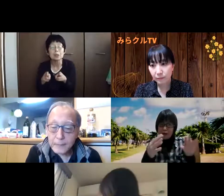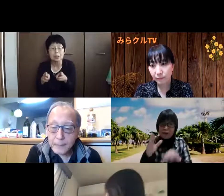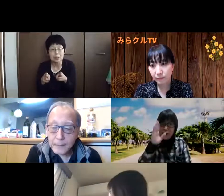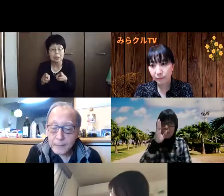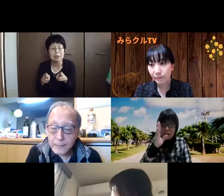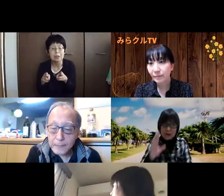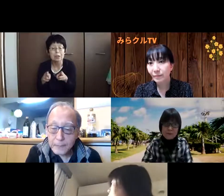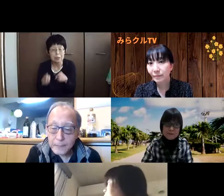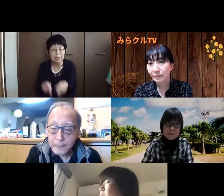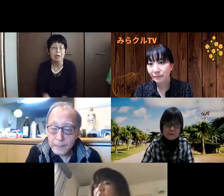てください。